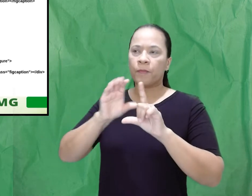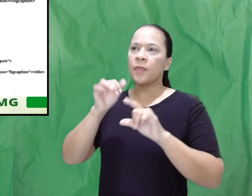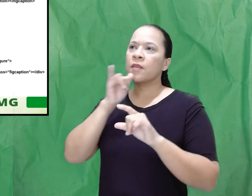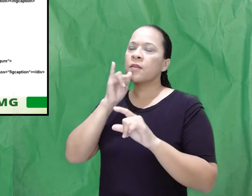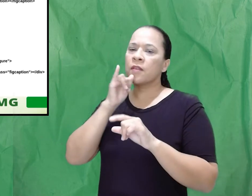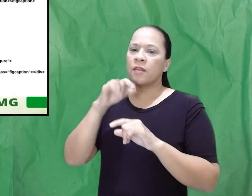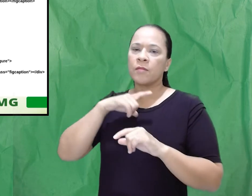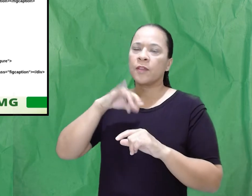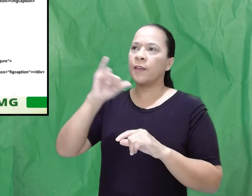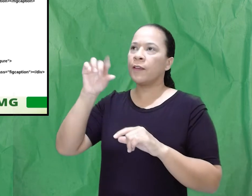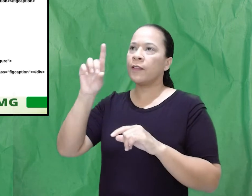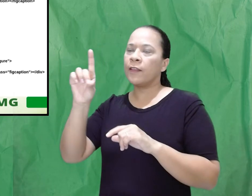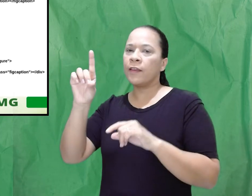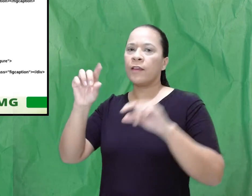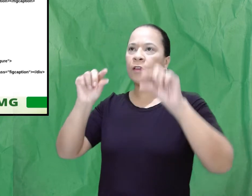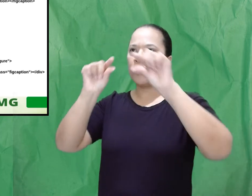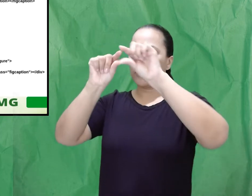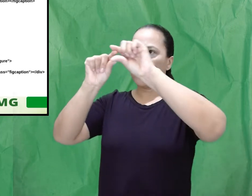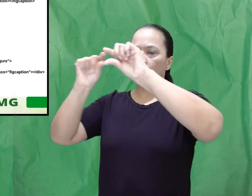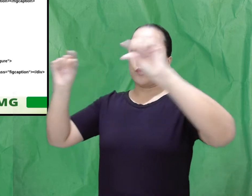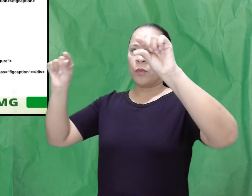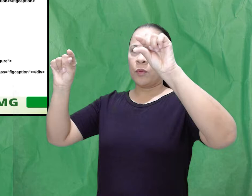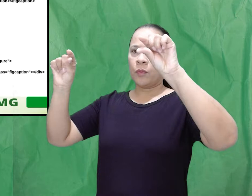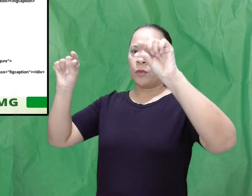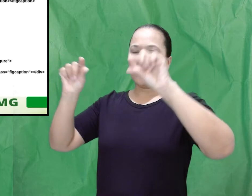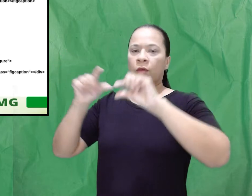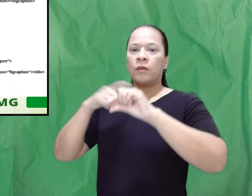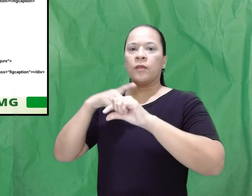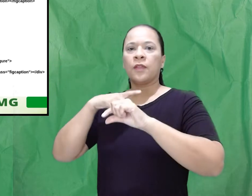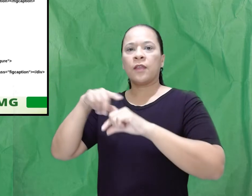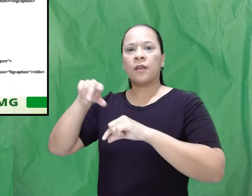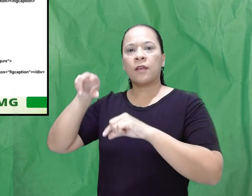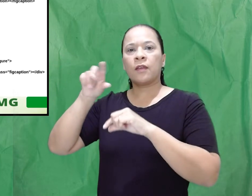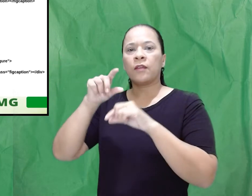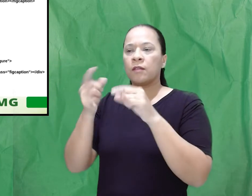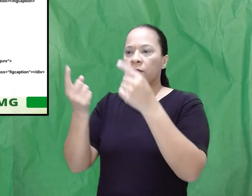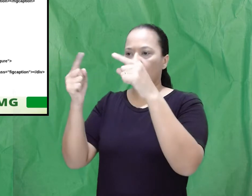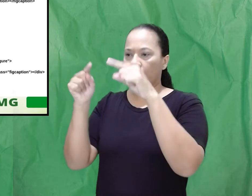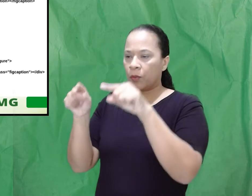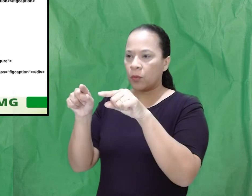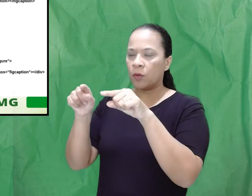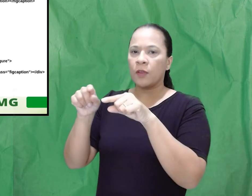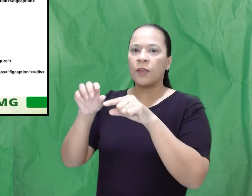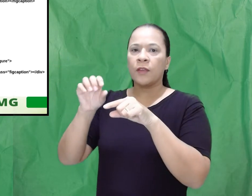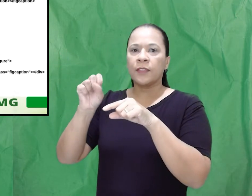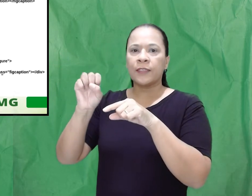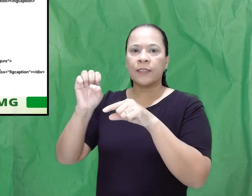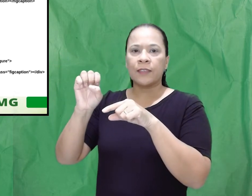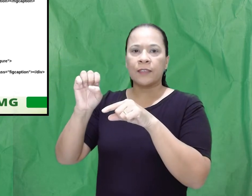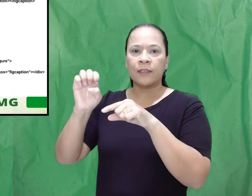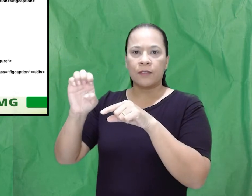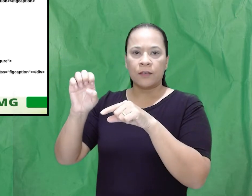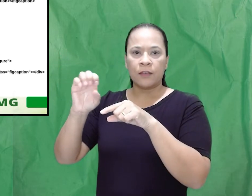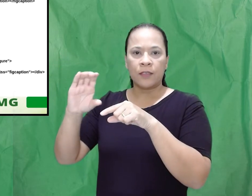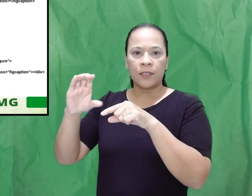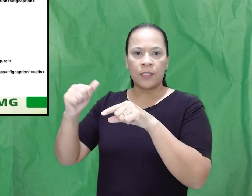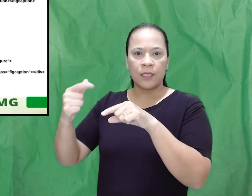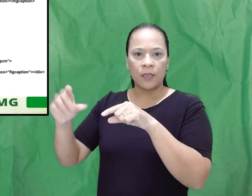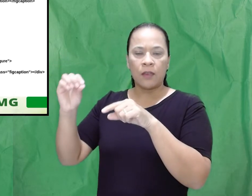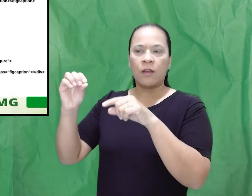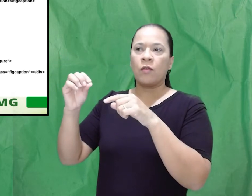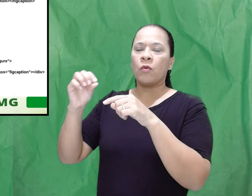A gente utiliza também outra classe aqui para seção, uma classe para artigo, outros elementos para